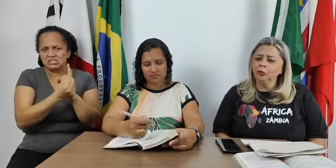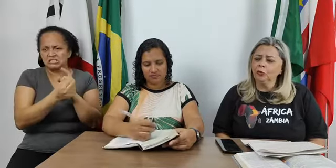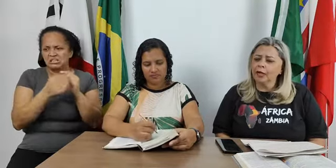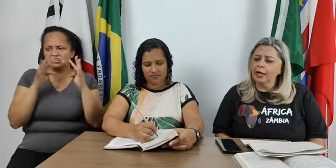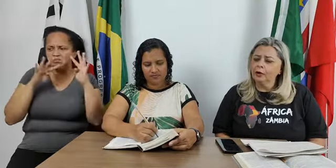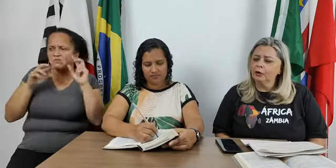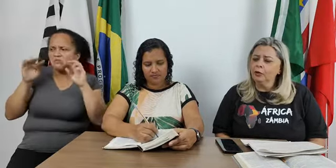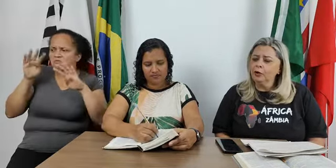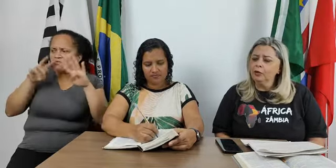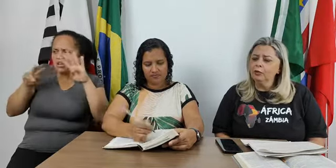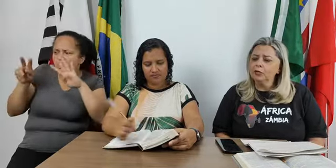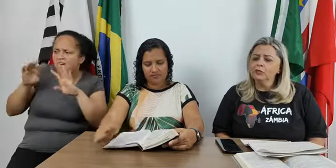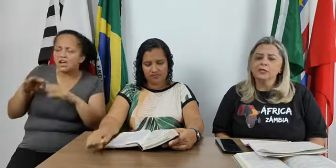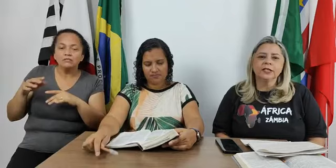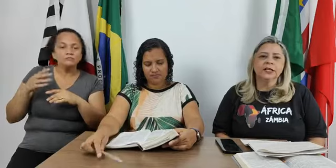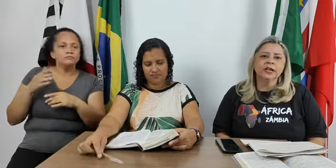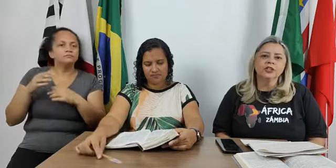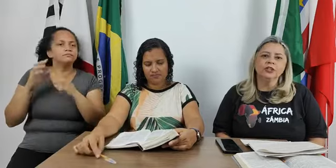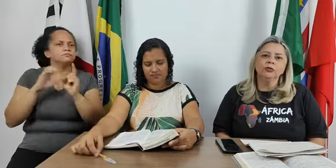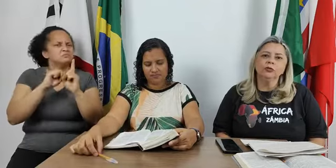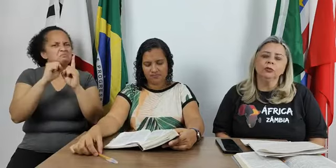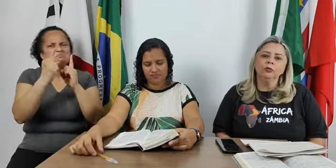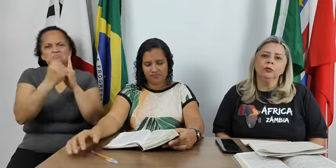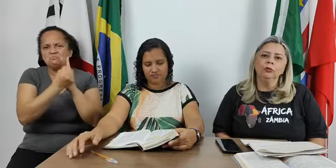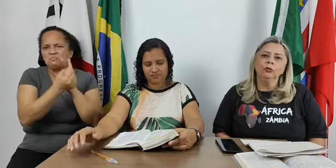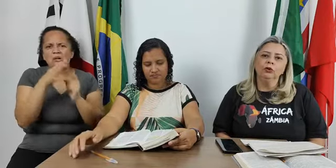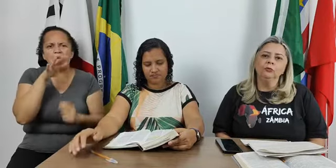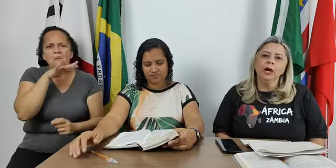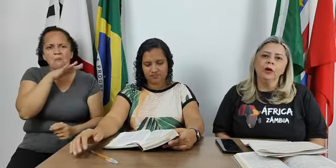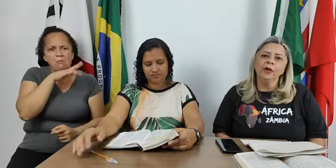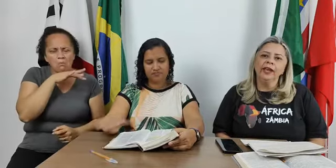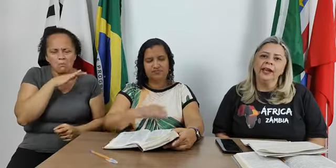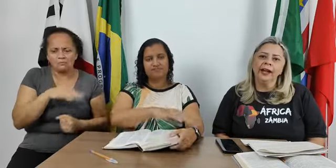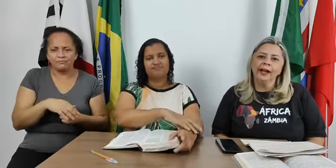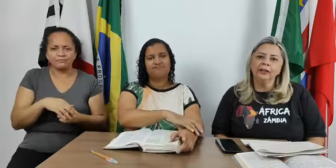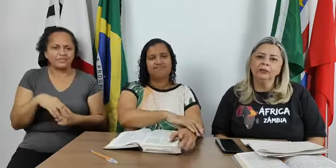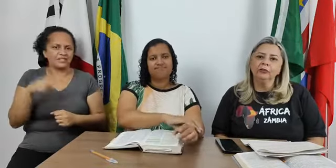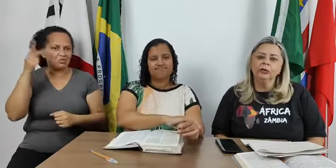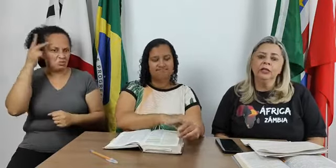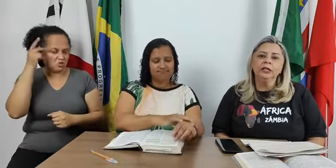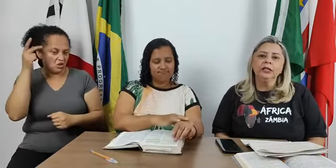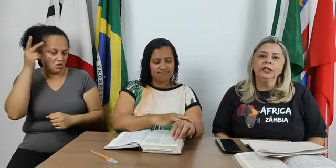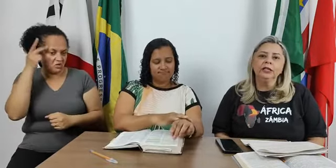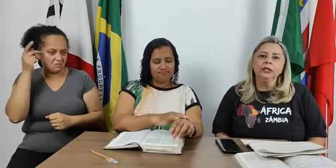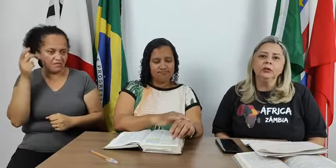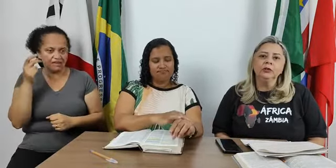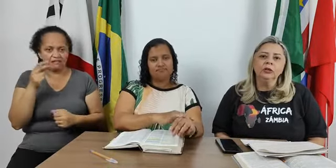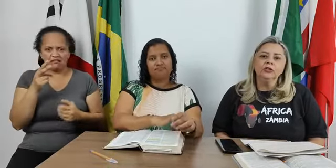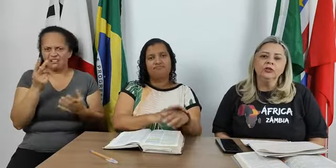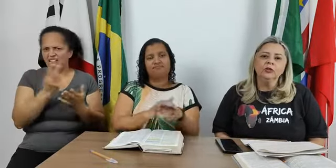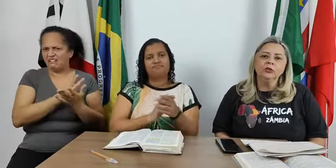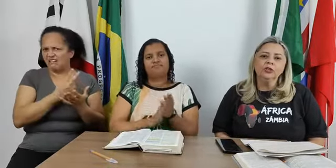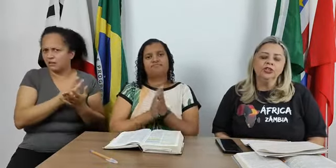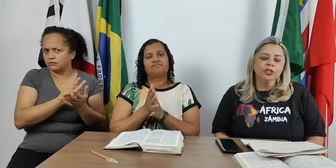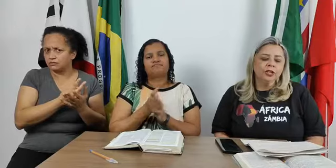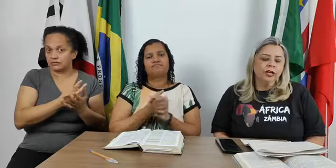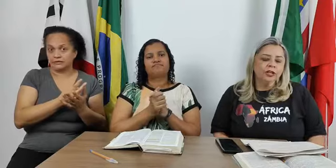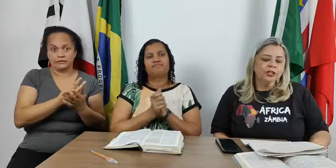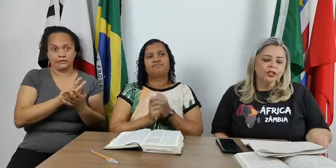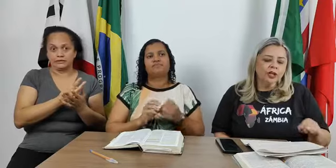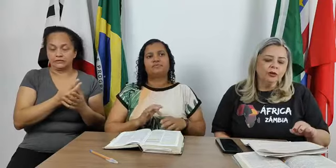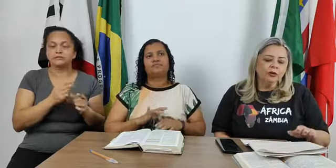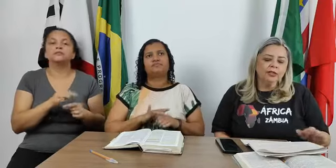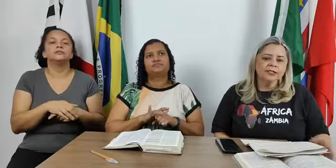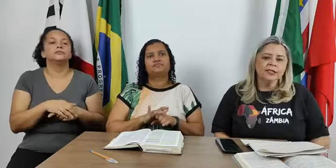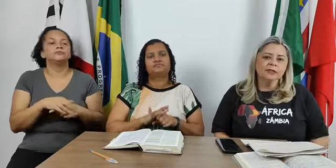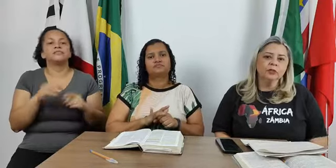totalmente imoral, uma sociedade que o normal é errado. Então, se hoje a